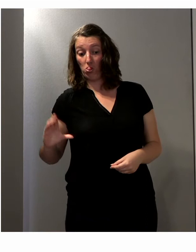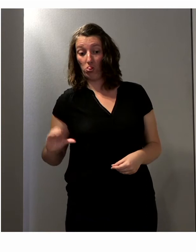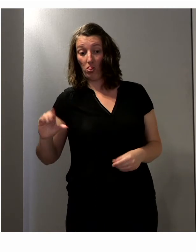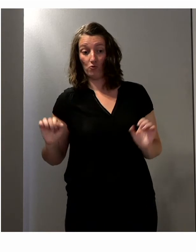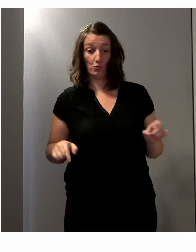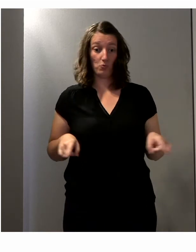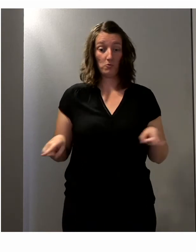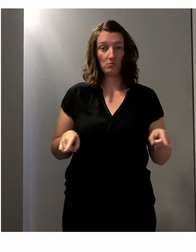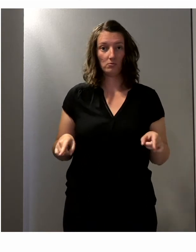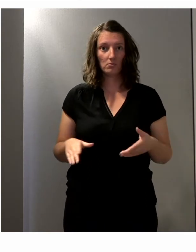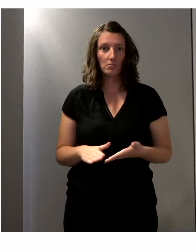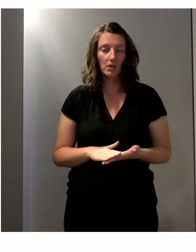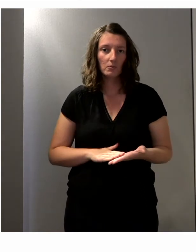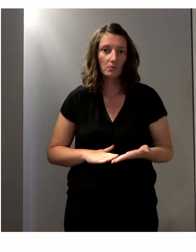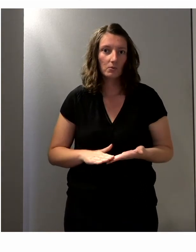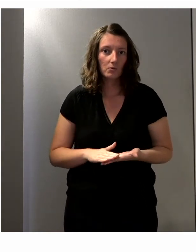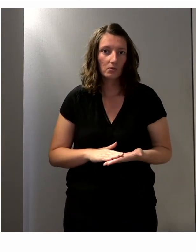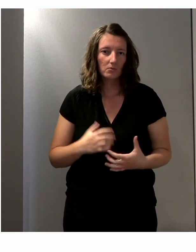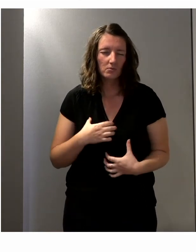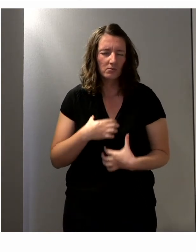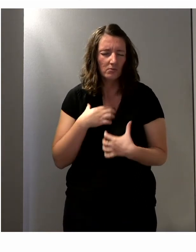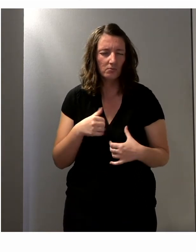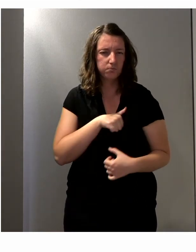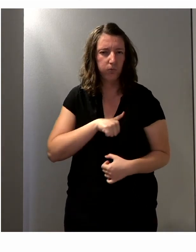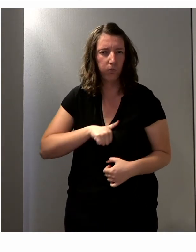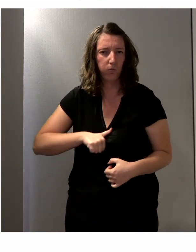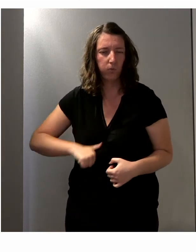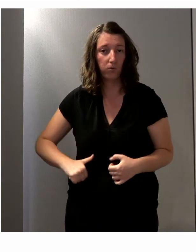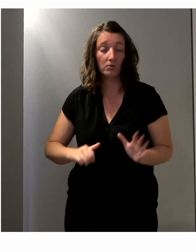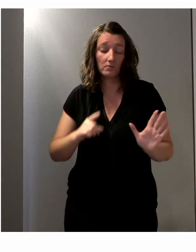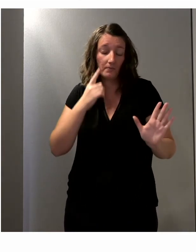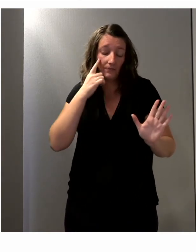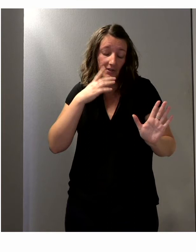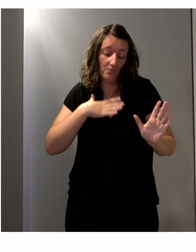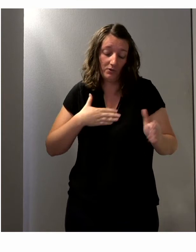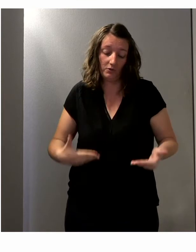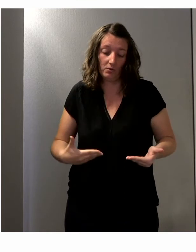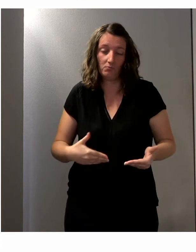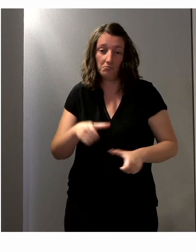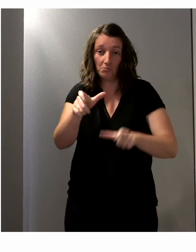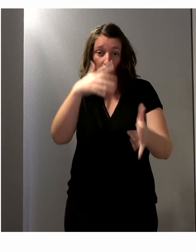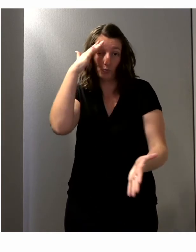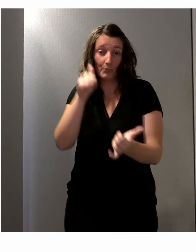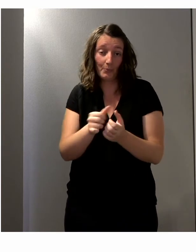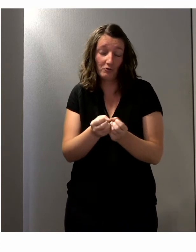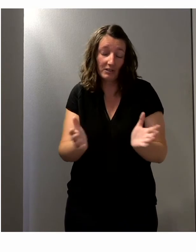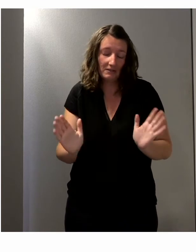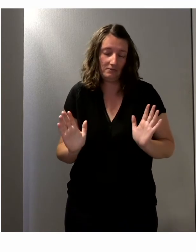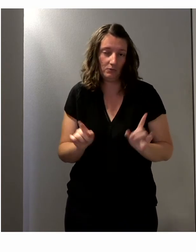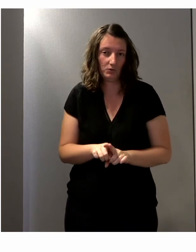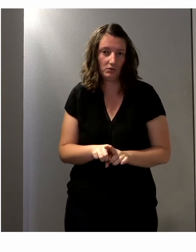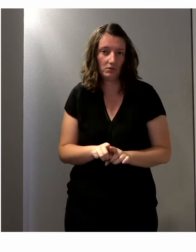extrêmement choquant. C'est extrêmement choquant. Et je pense que c'est quelque chose qui est relativement peu connu. Et j'avoue